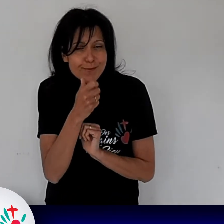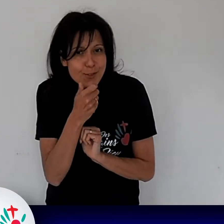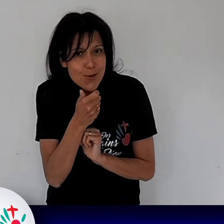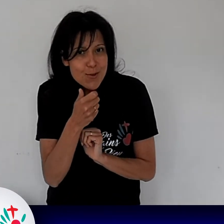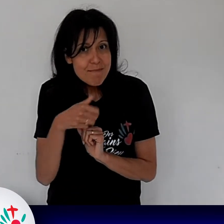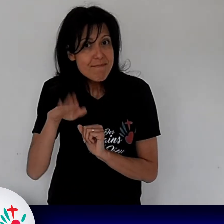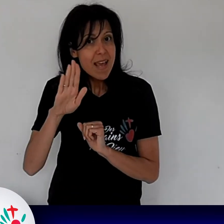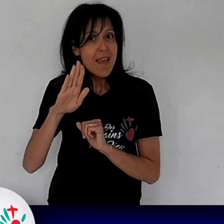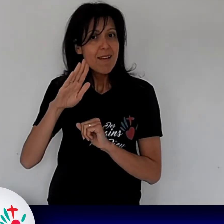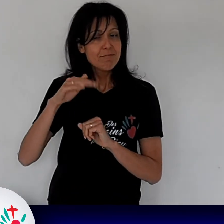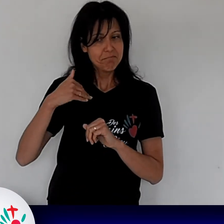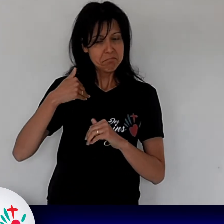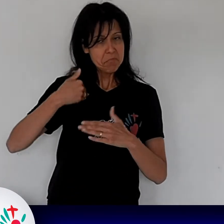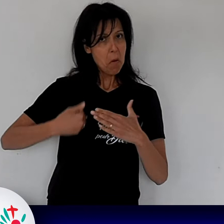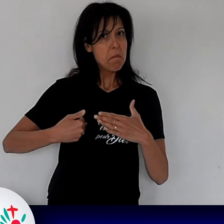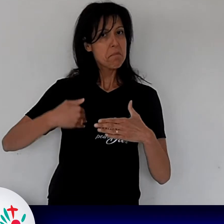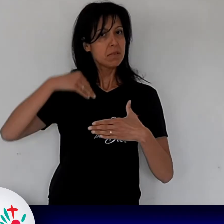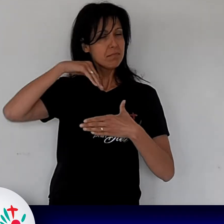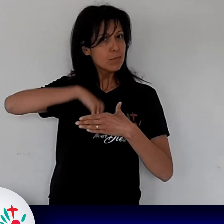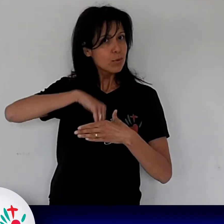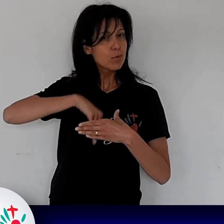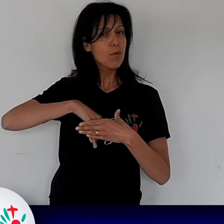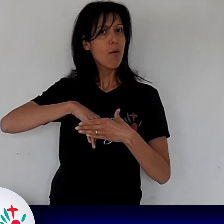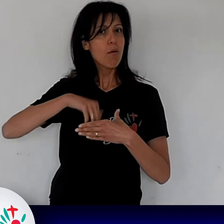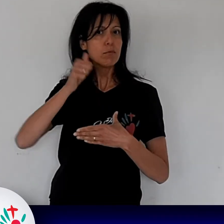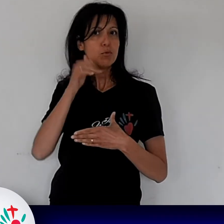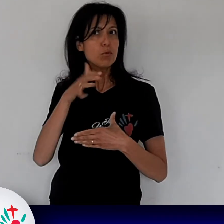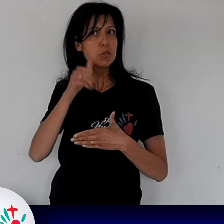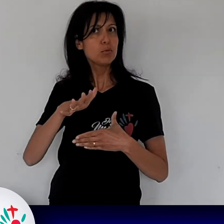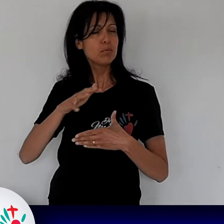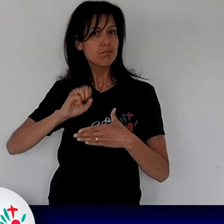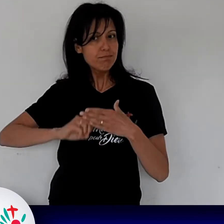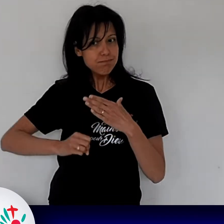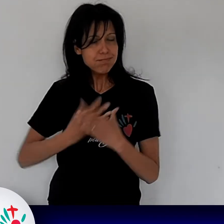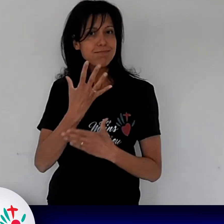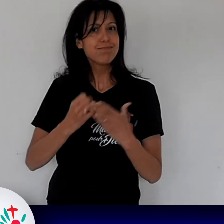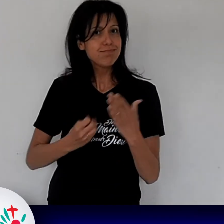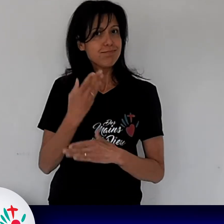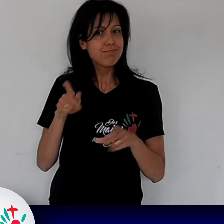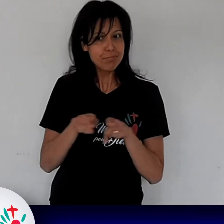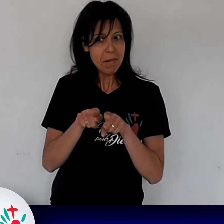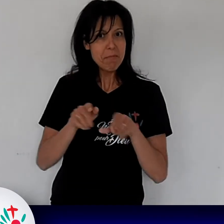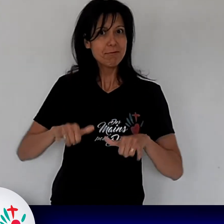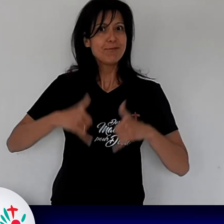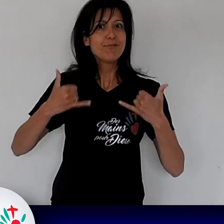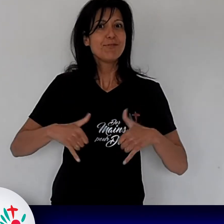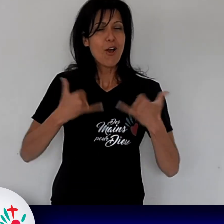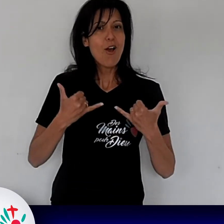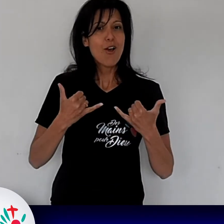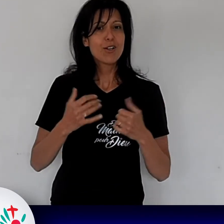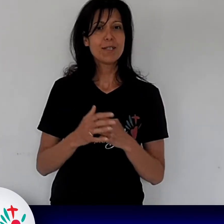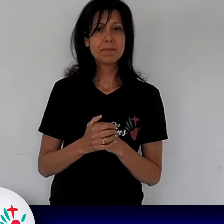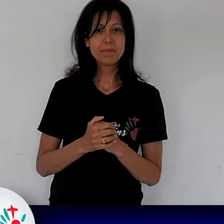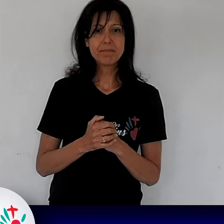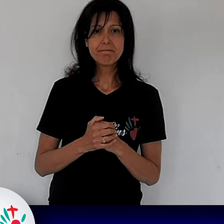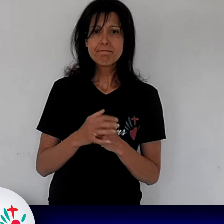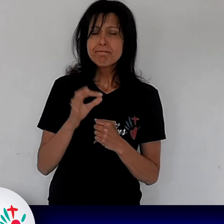de jour en jour. Car nos légères afflictions du moment présent